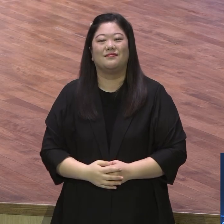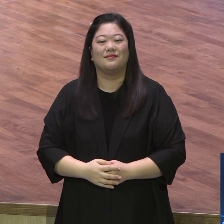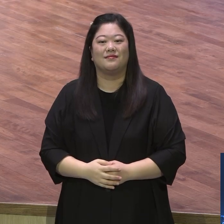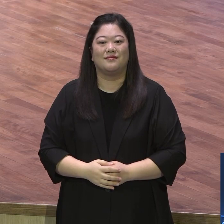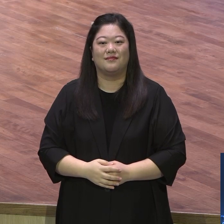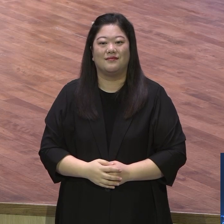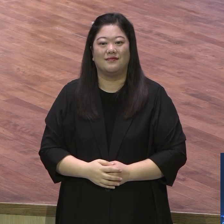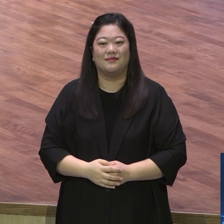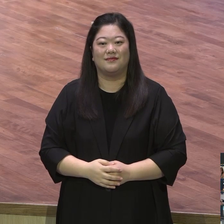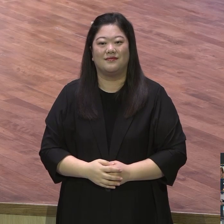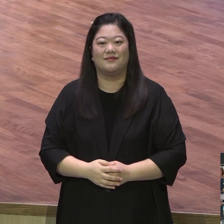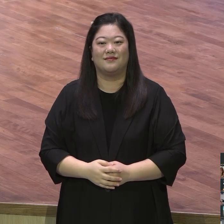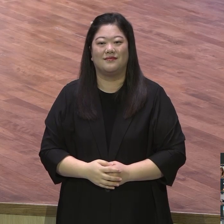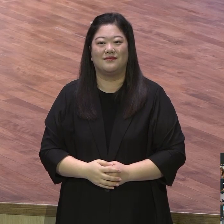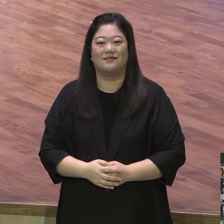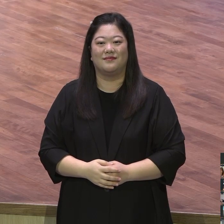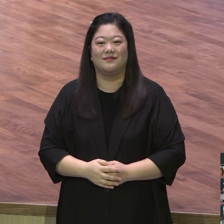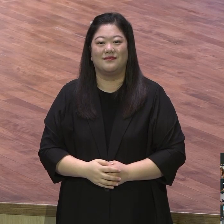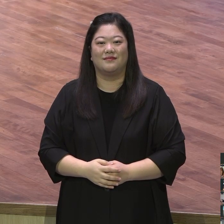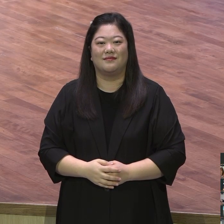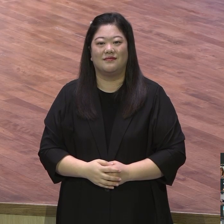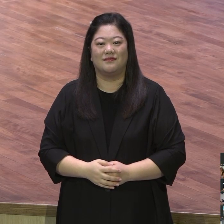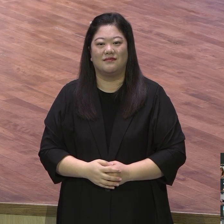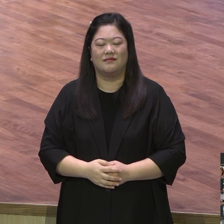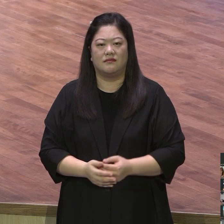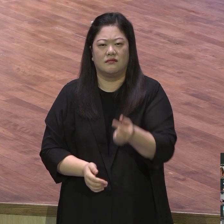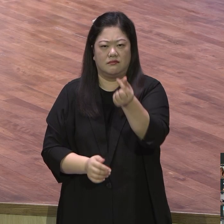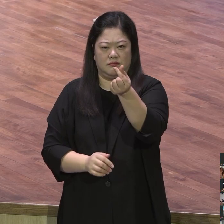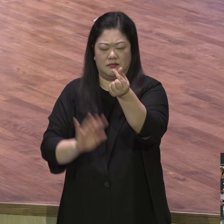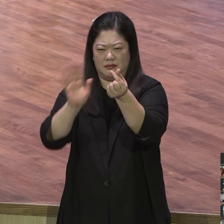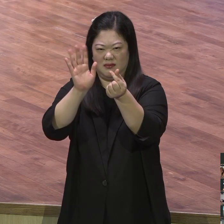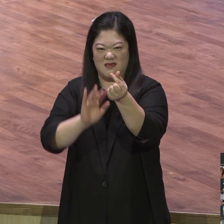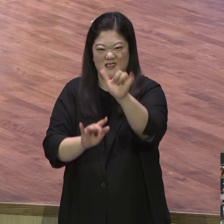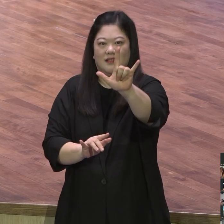사랑해요 부지 사랑해요